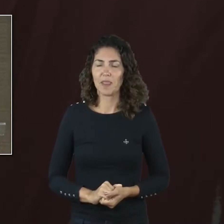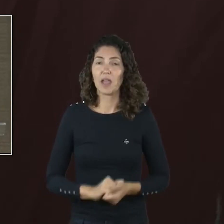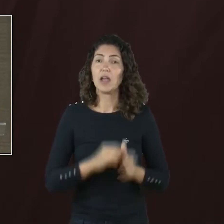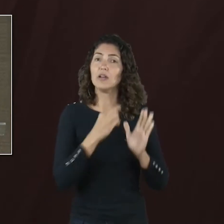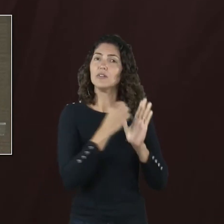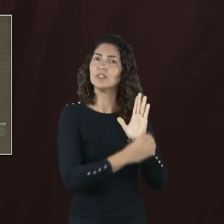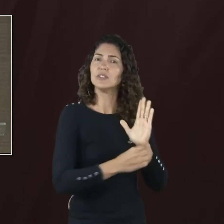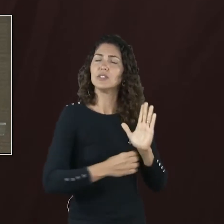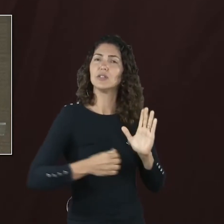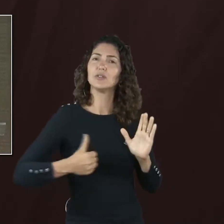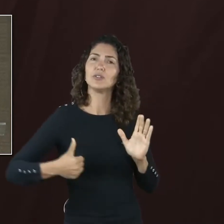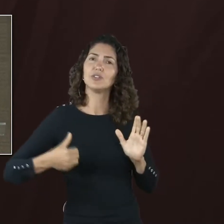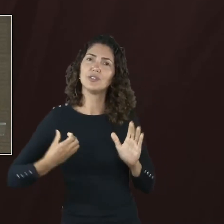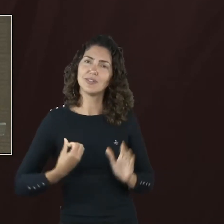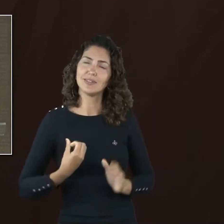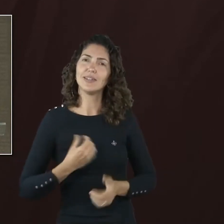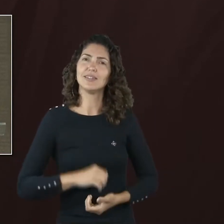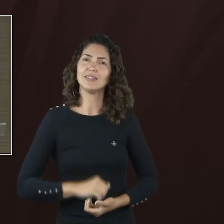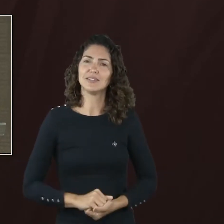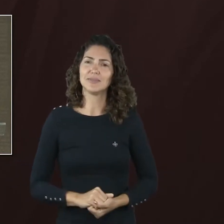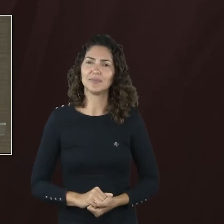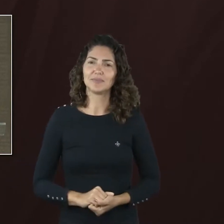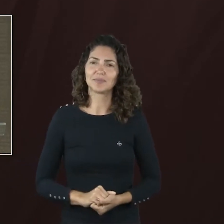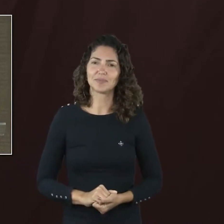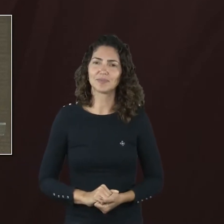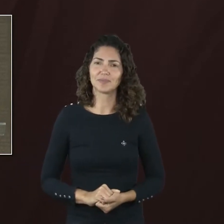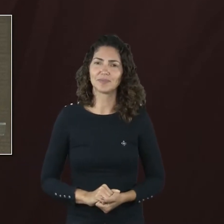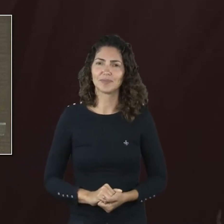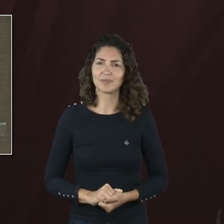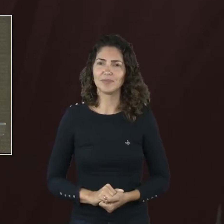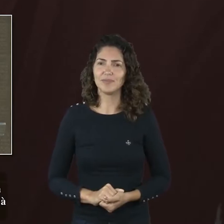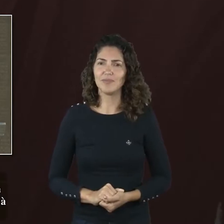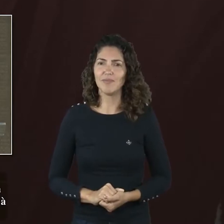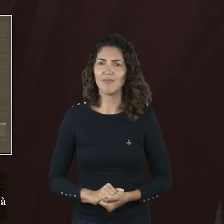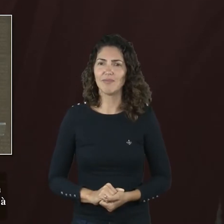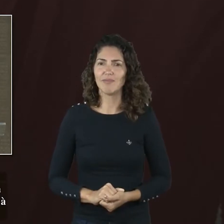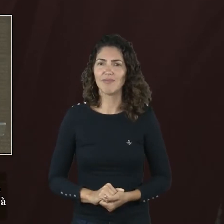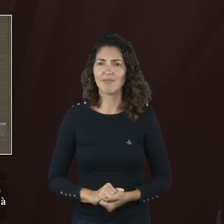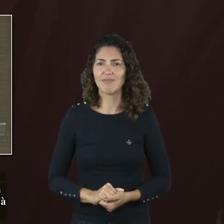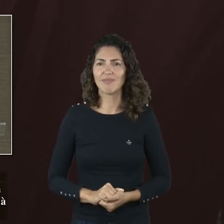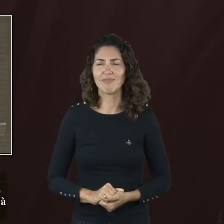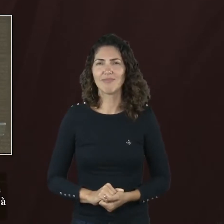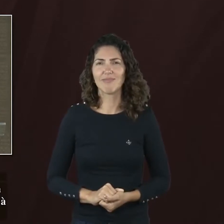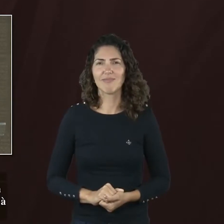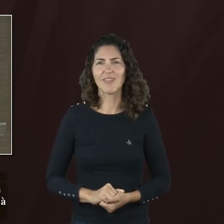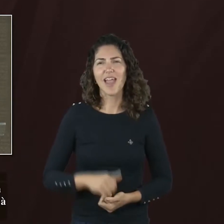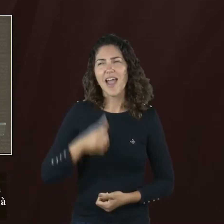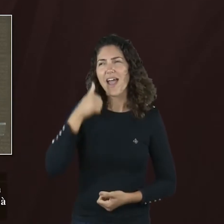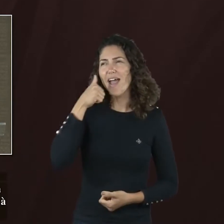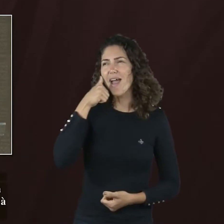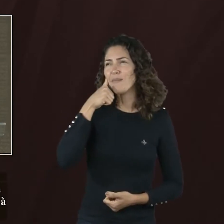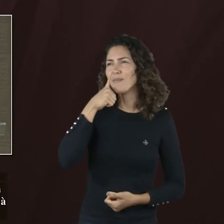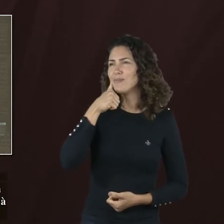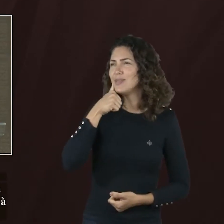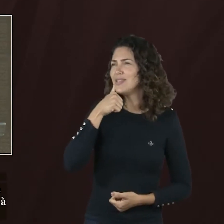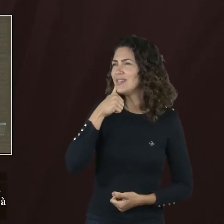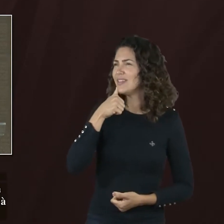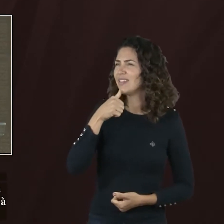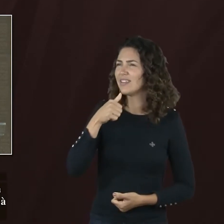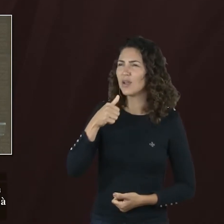16, né? 16. A moça era muito formosa de